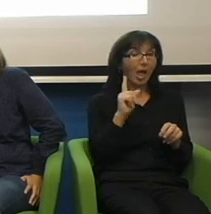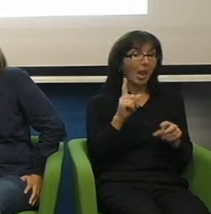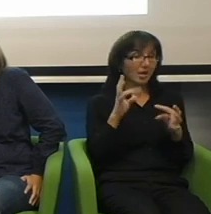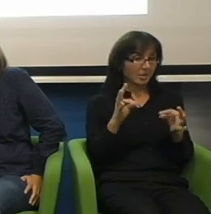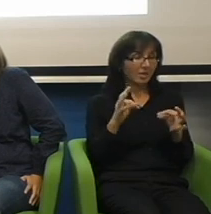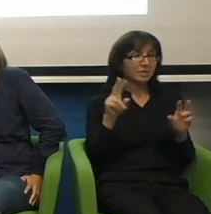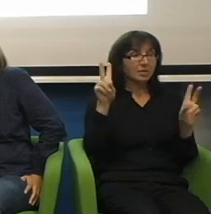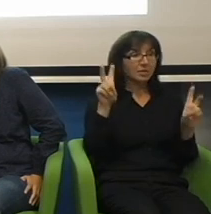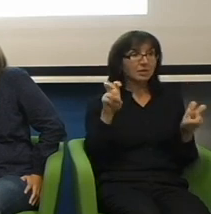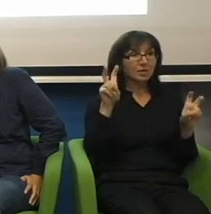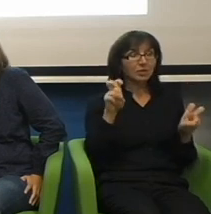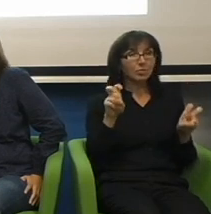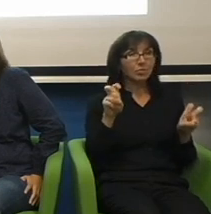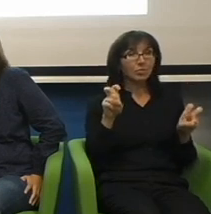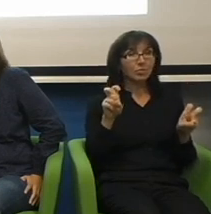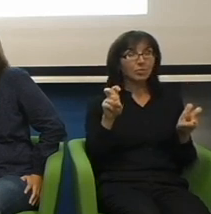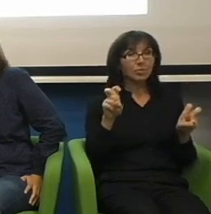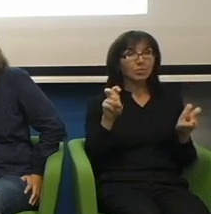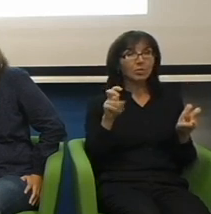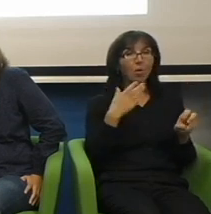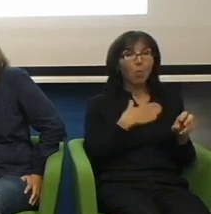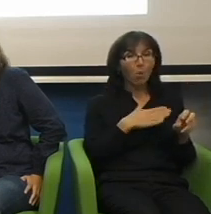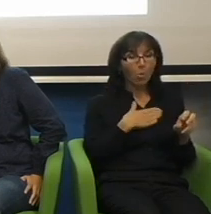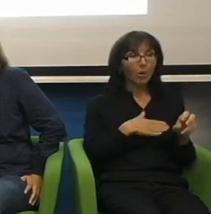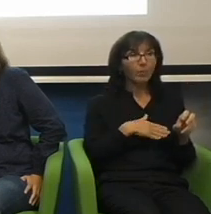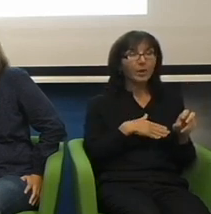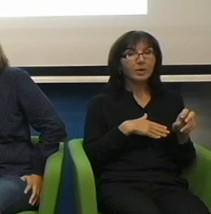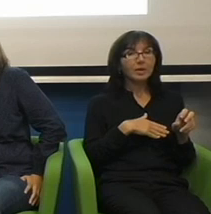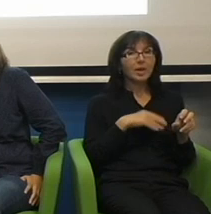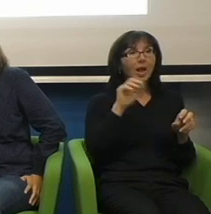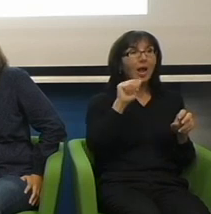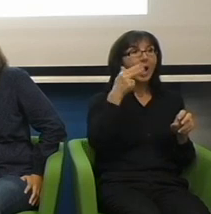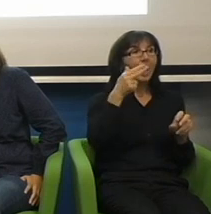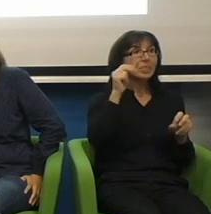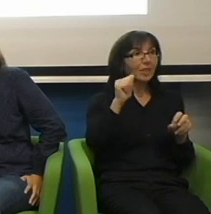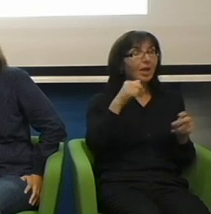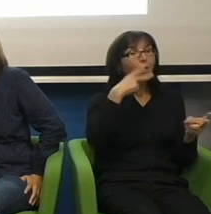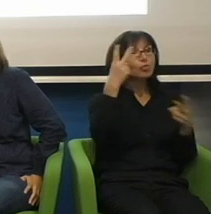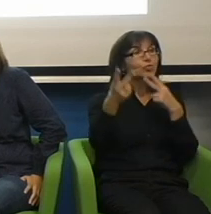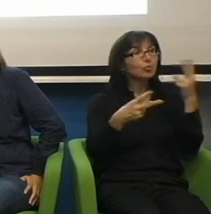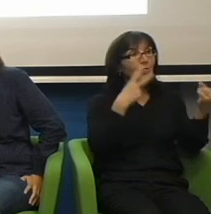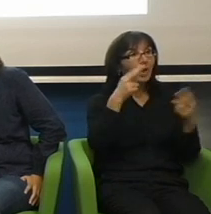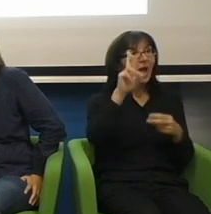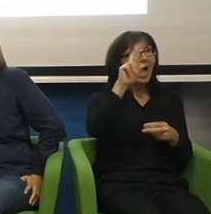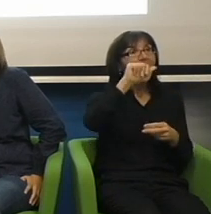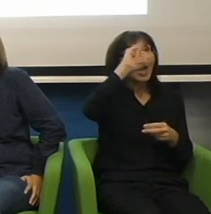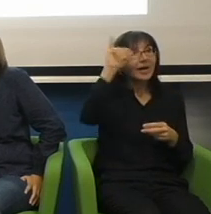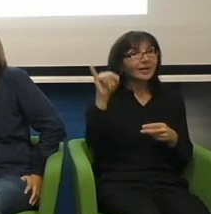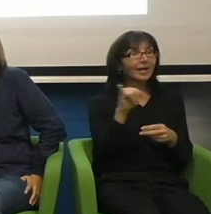ukaże. Mi się bardzo podoba ten tytuł, to jest Anna szuka raju.